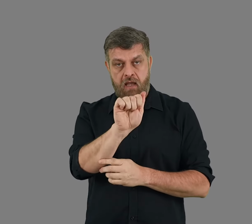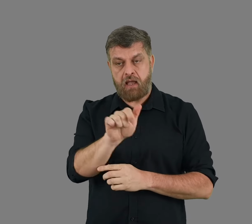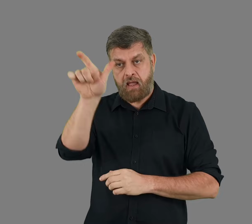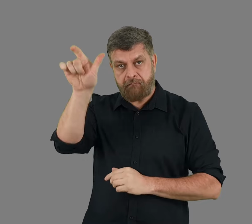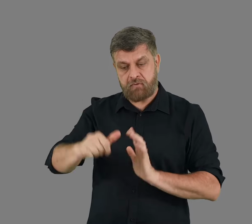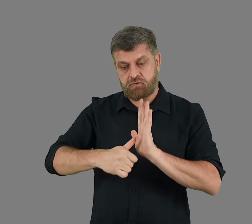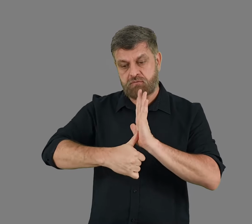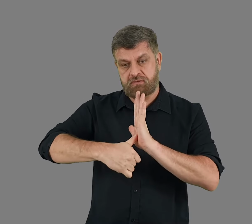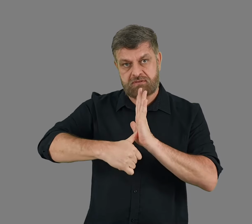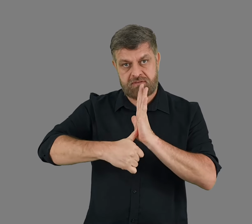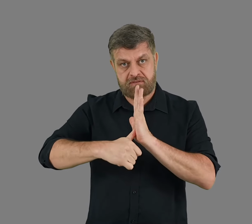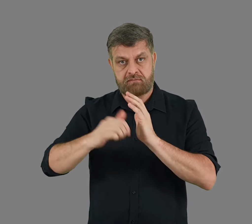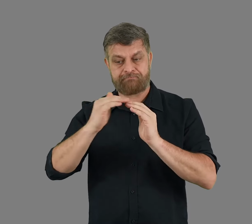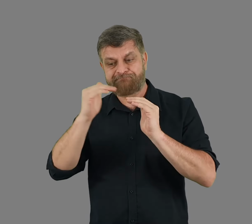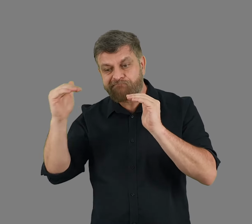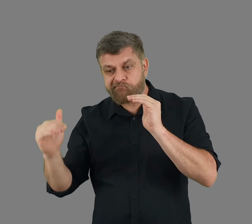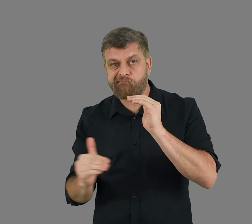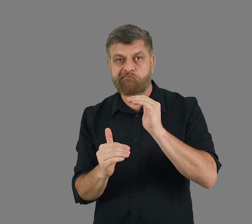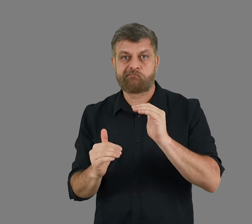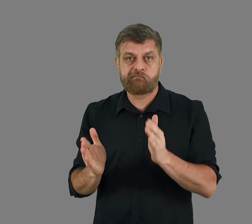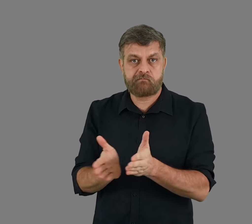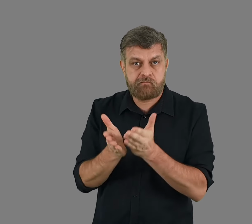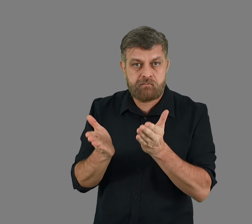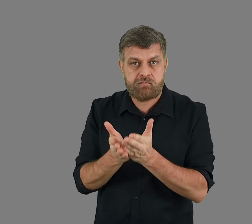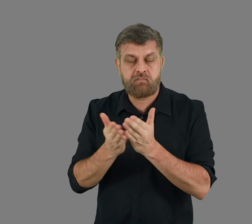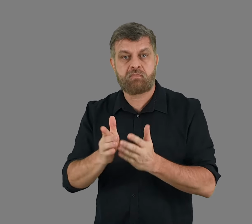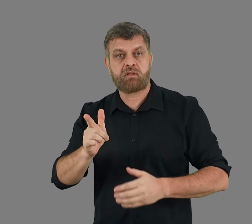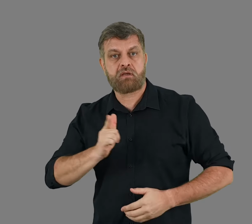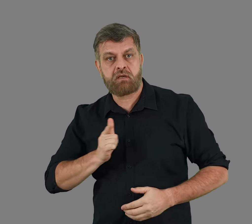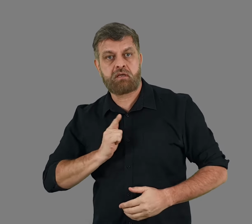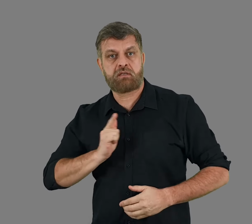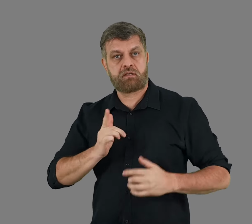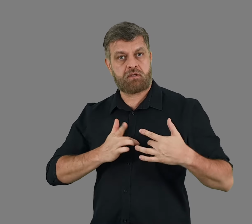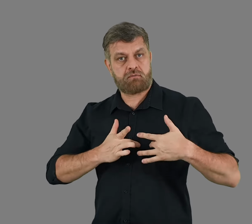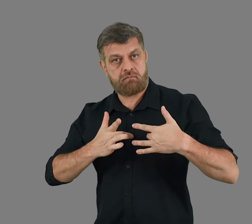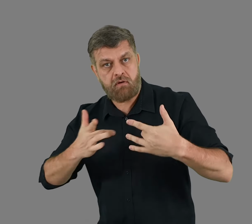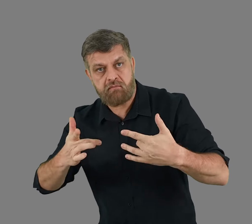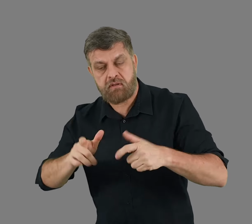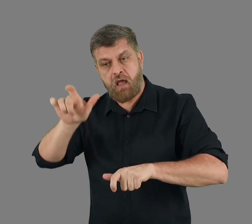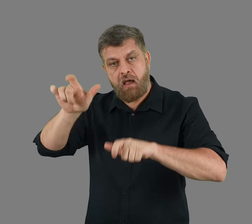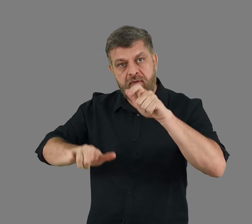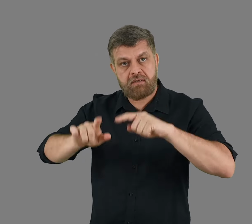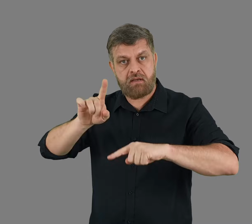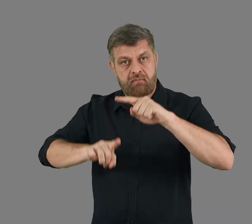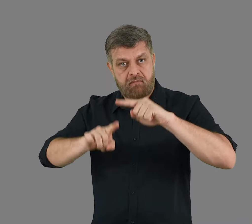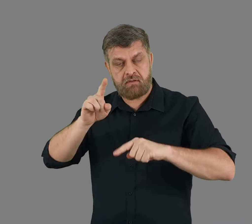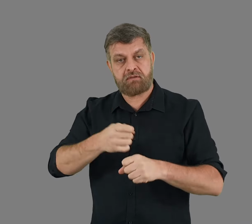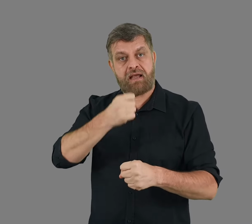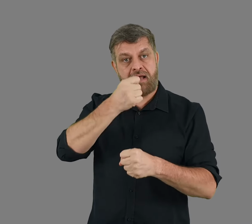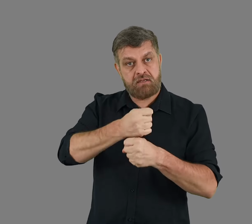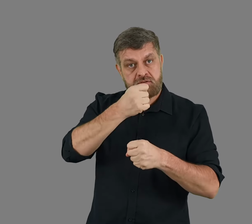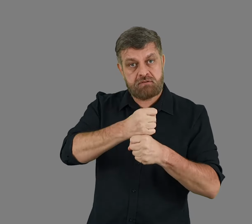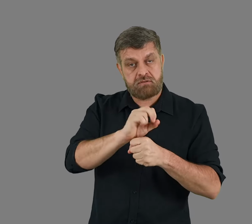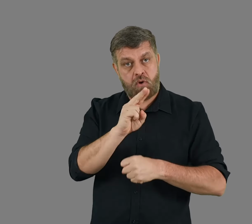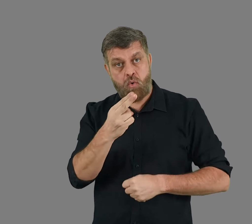em situação vulnerável, pessoas que recebem donativos e outros auxílios por parte da associação por elas